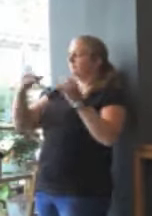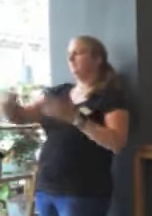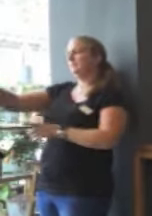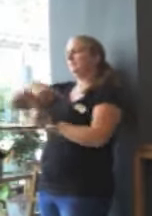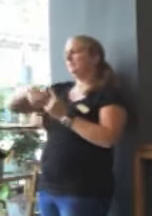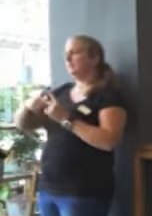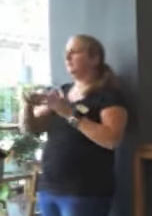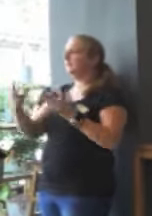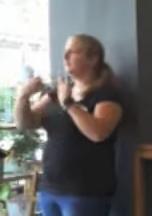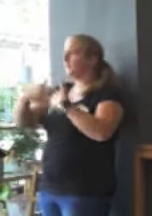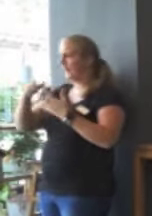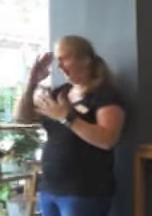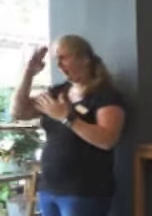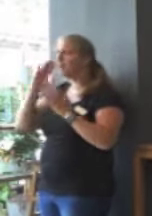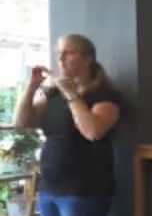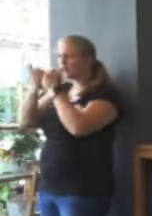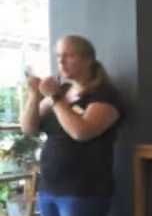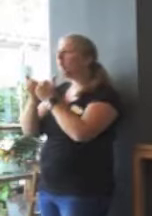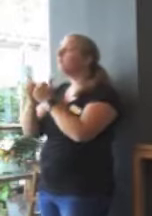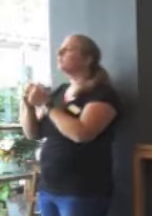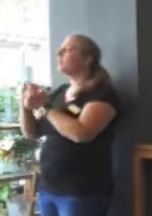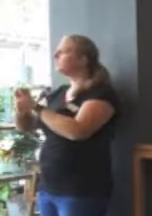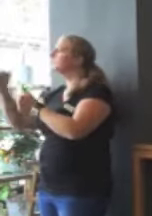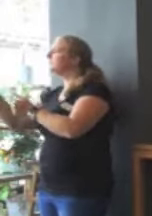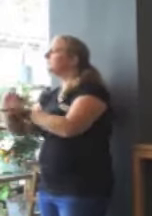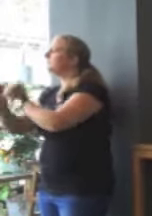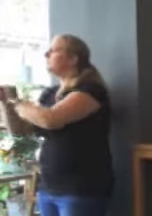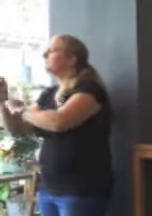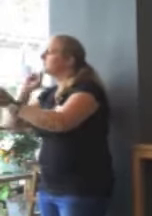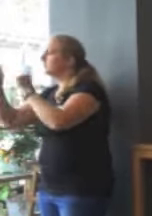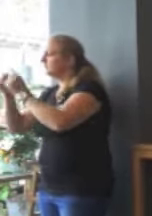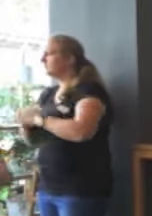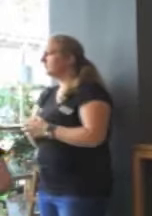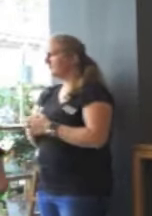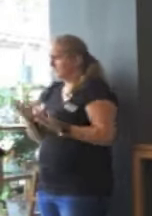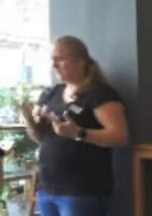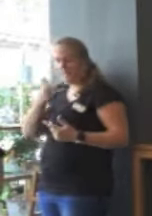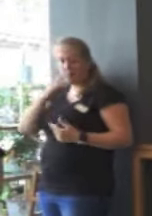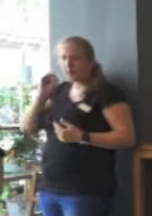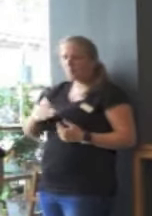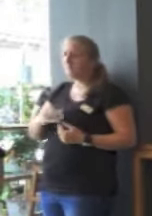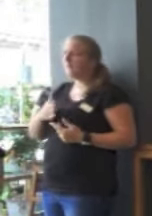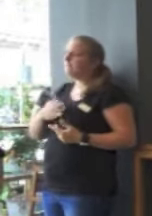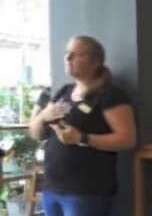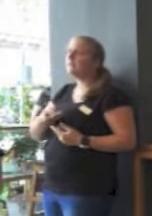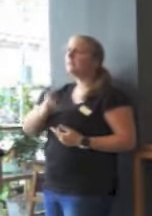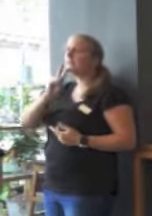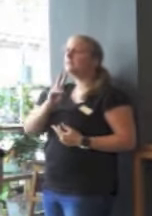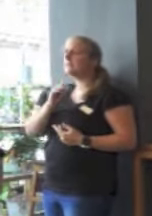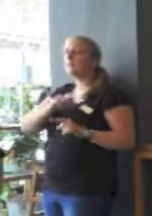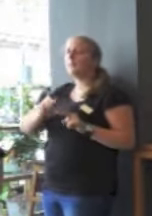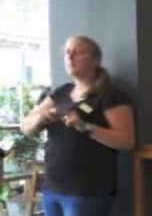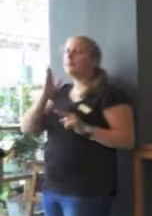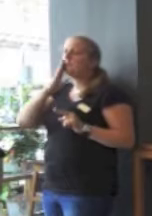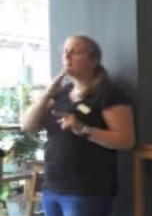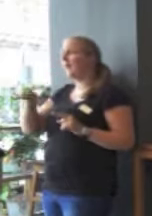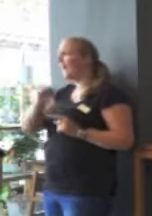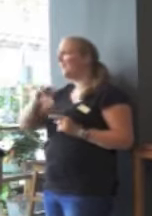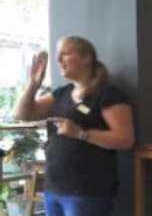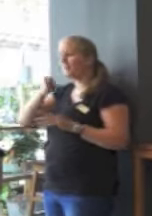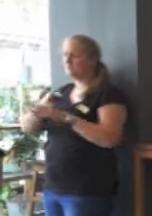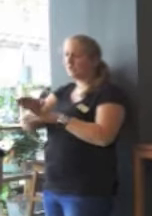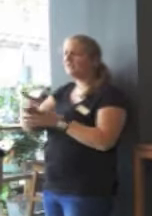politiker pratar om vikten av att man ska få välja dricka vin på särskilda boenden. Alla som har varit på särskilt boende